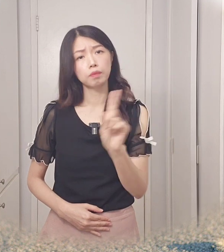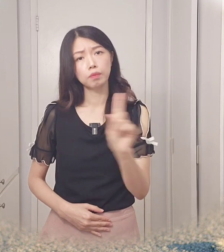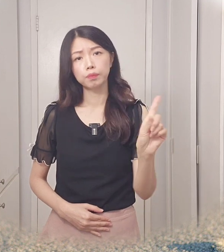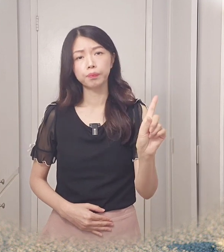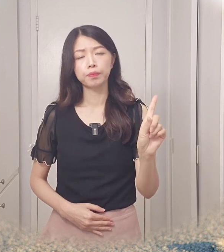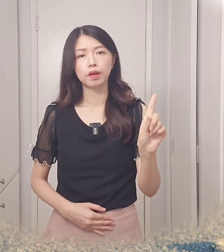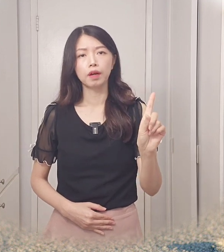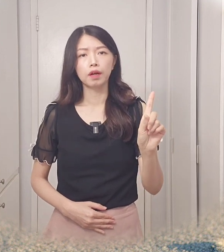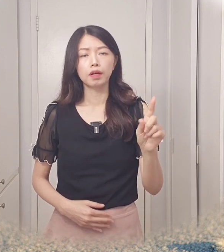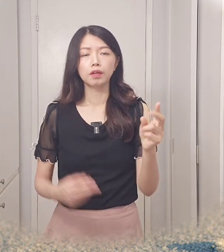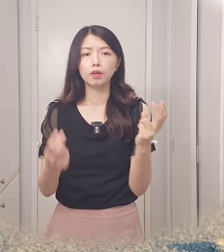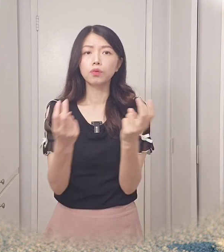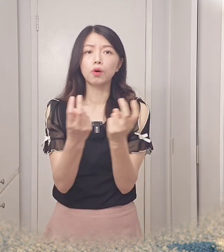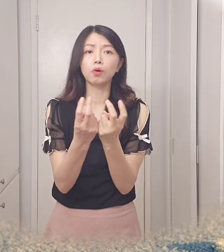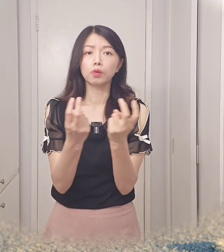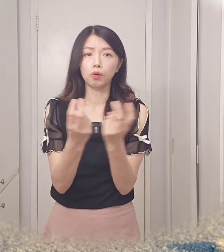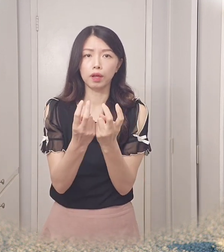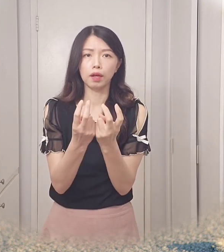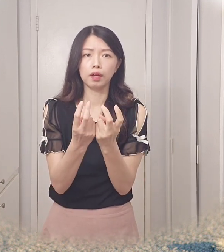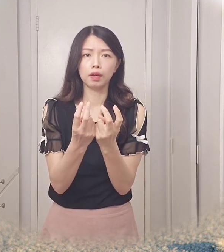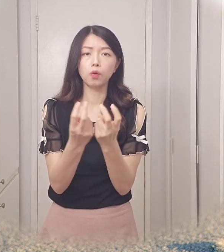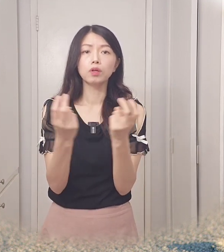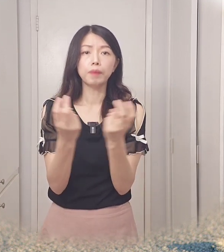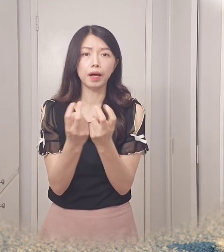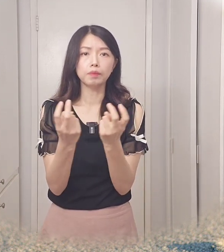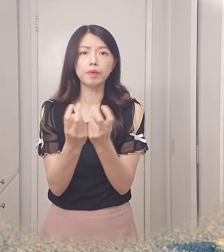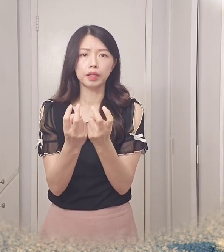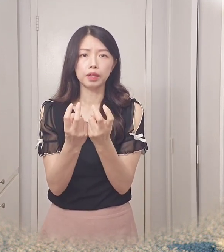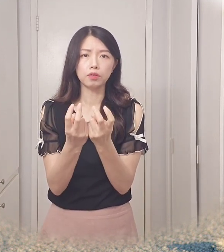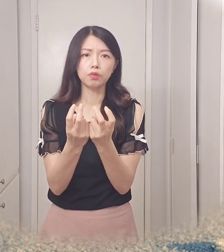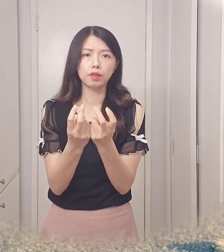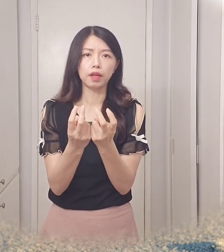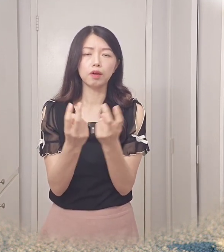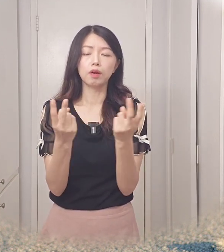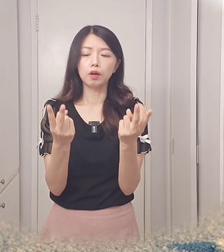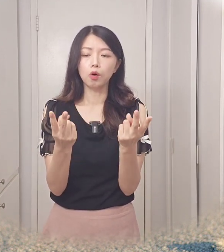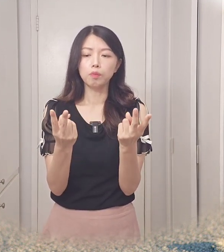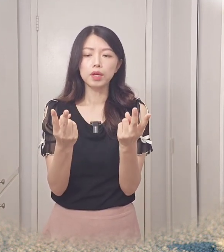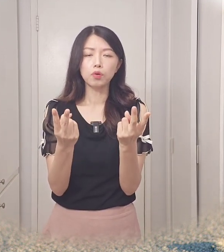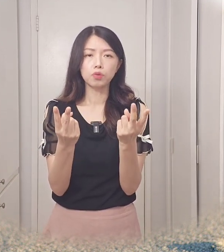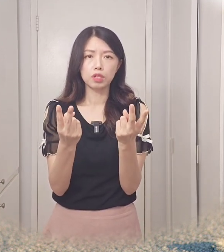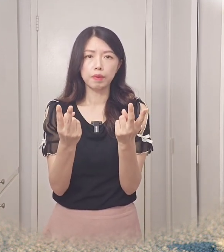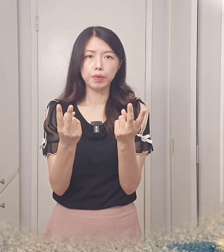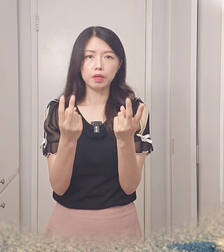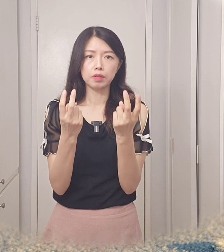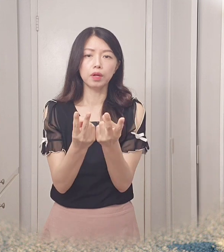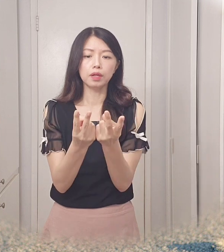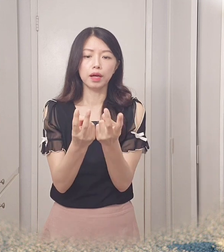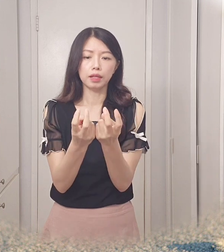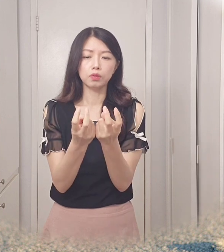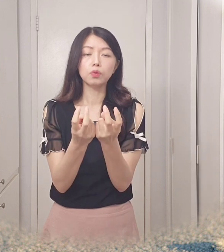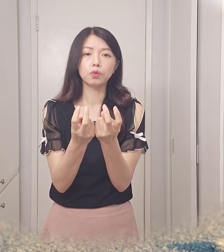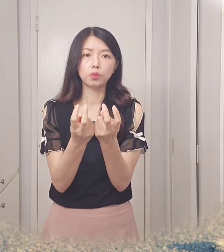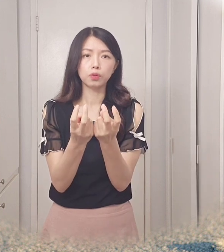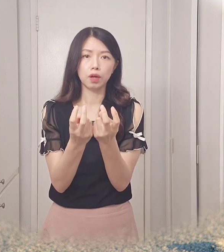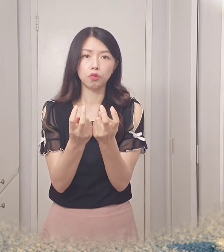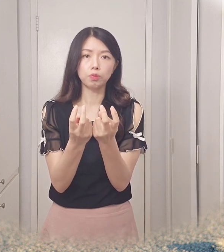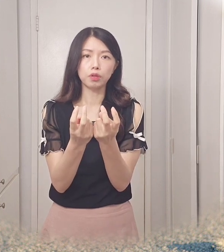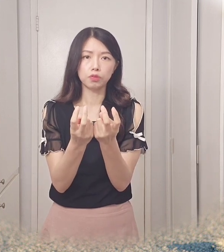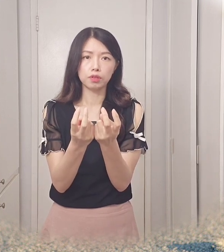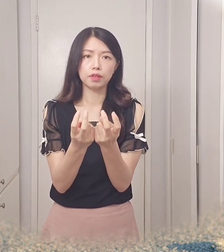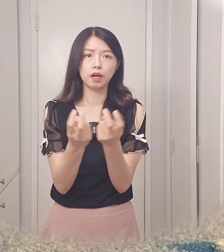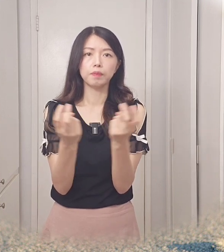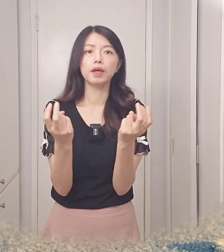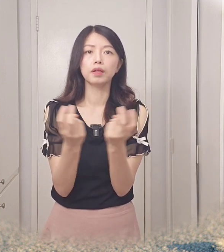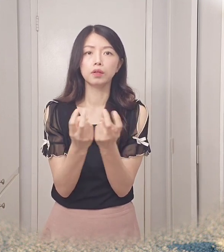수어입니다. 그리고 어떻게 혹은 방법을 나타내는 수어인데요. 검지하고 중지만 피셔서 안쪽으로 이렇게